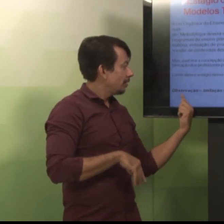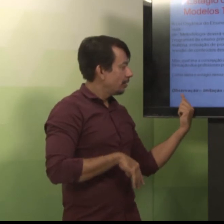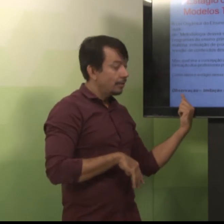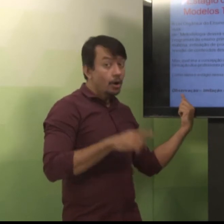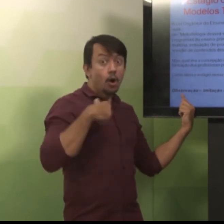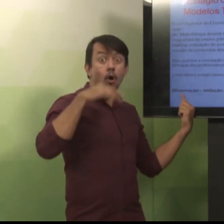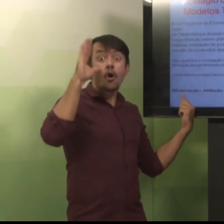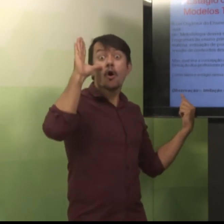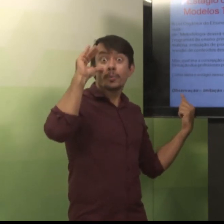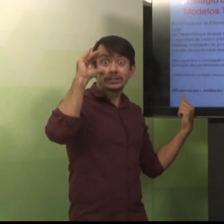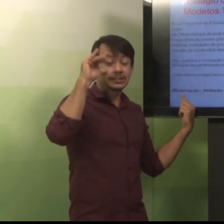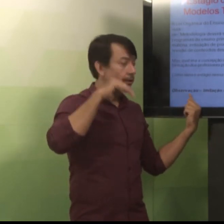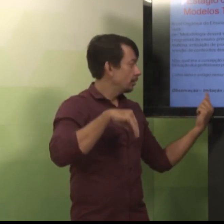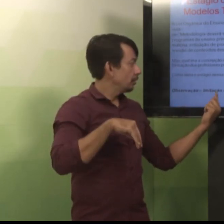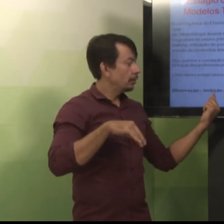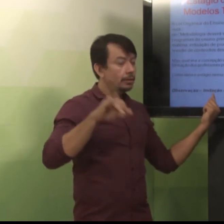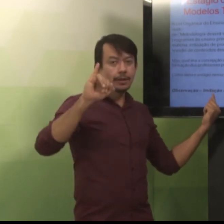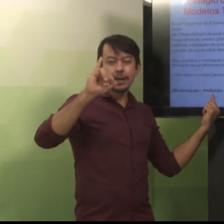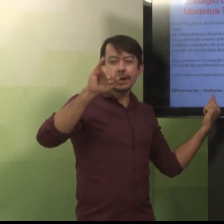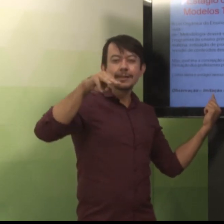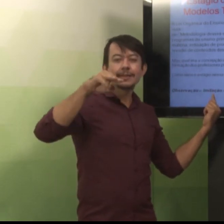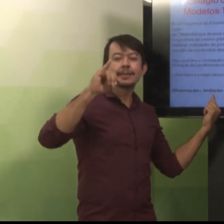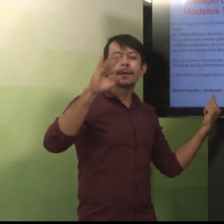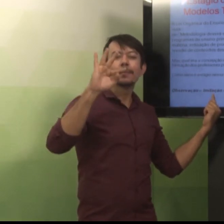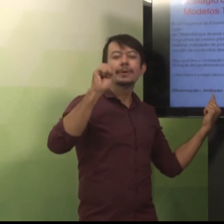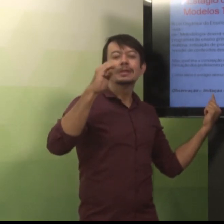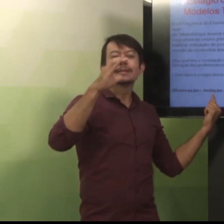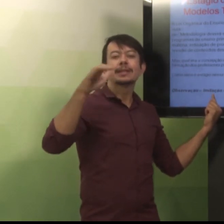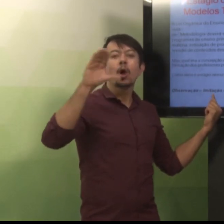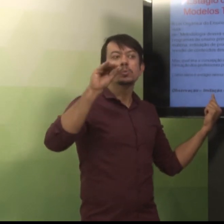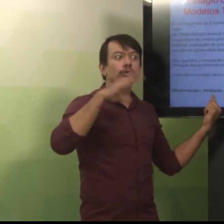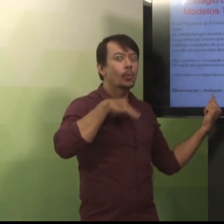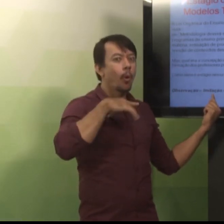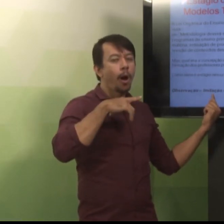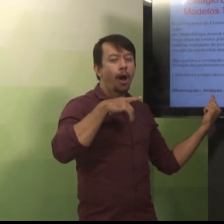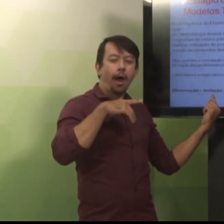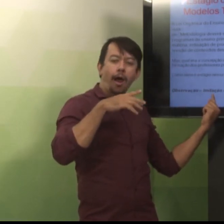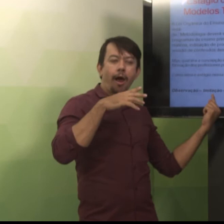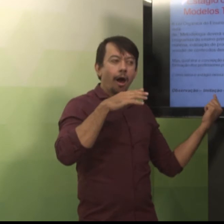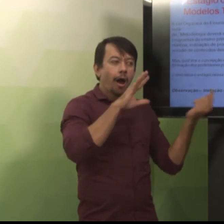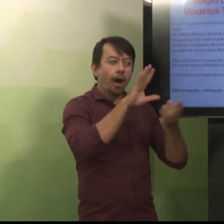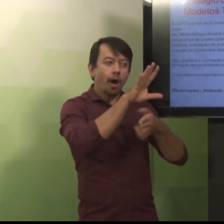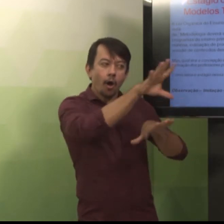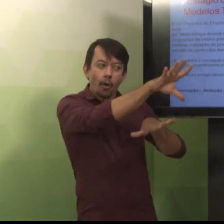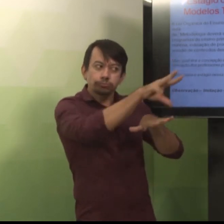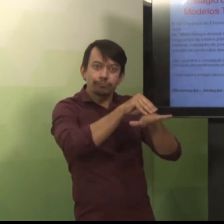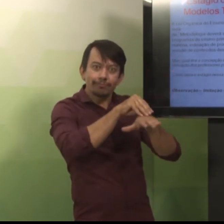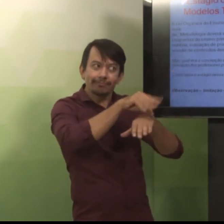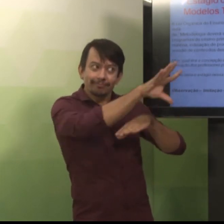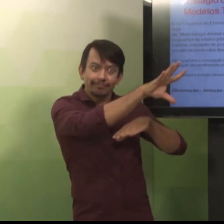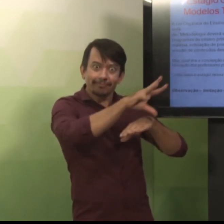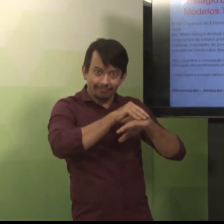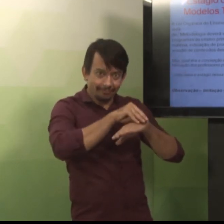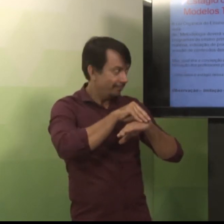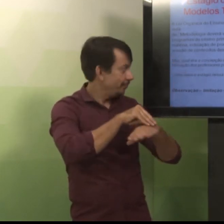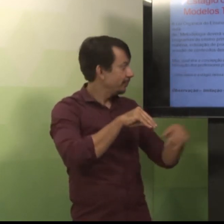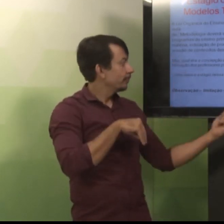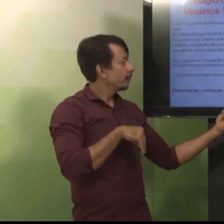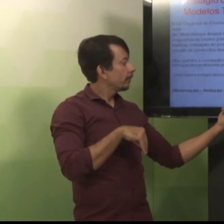Primeiro a observação, depois a imitação, de forma a copiar o modelo, e logo